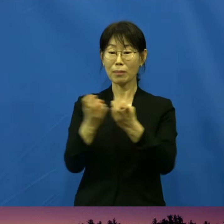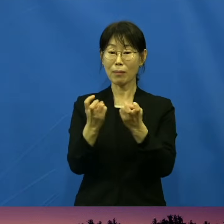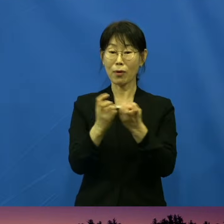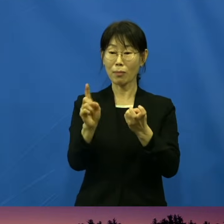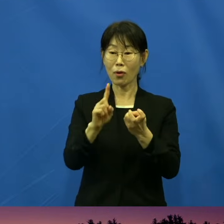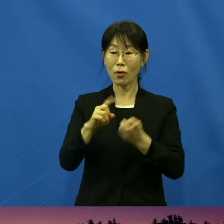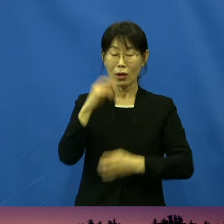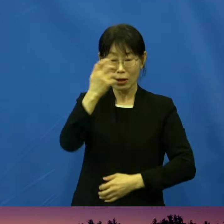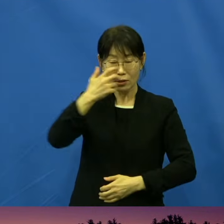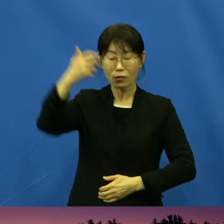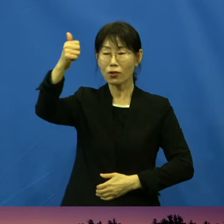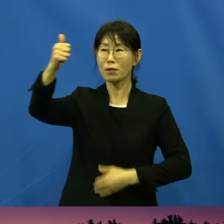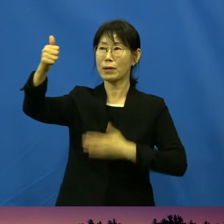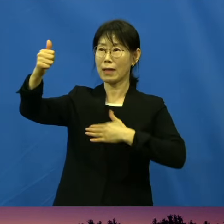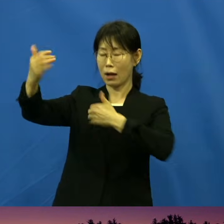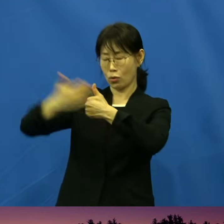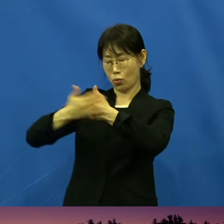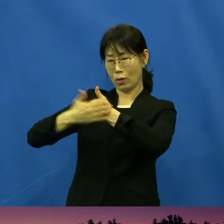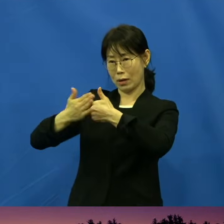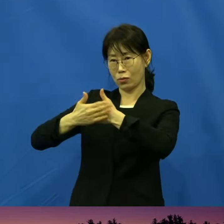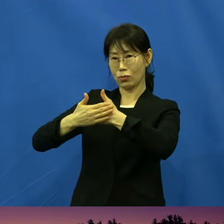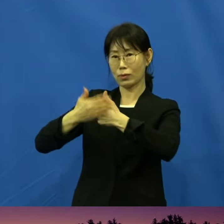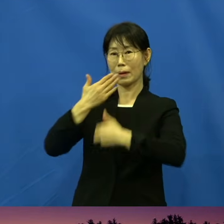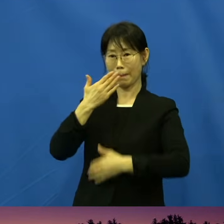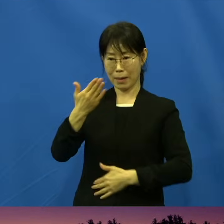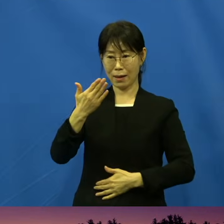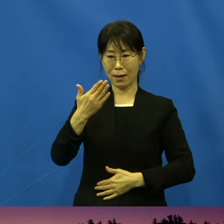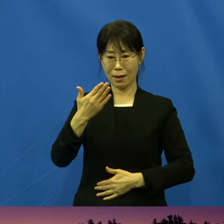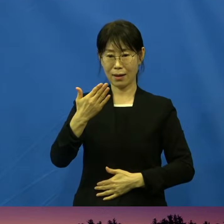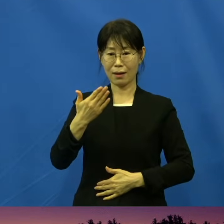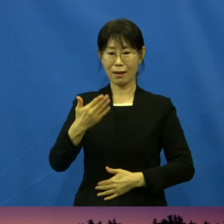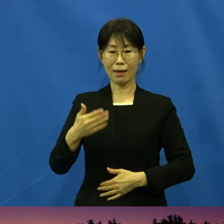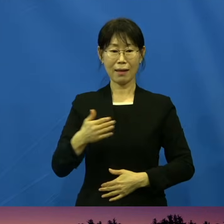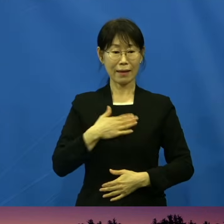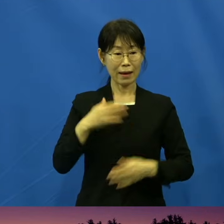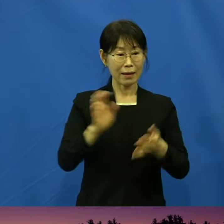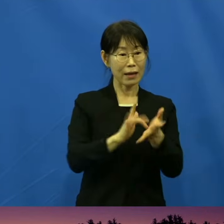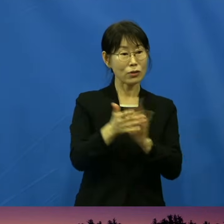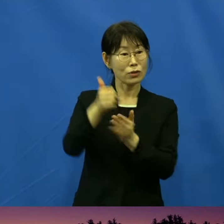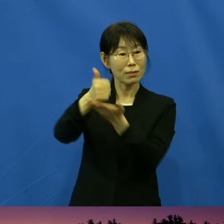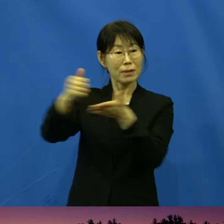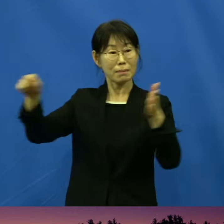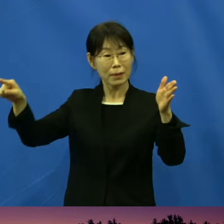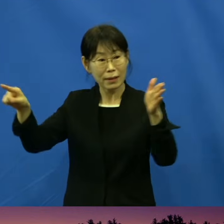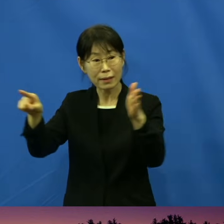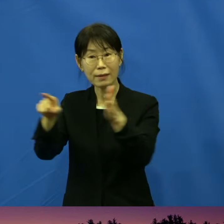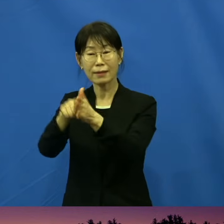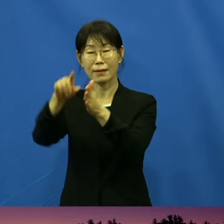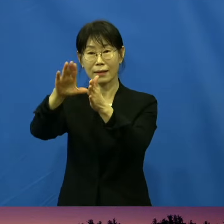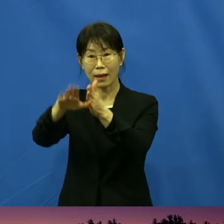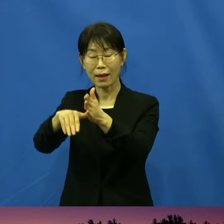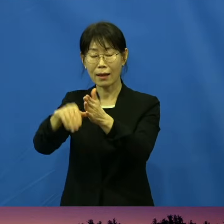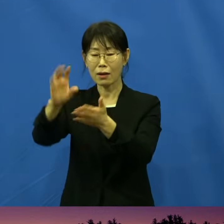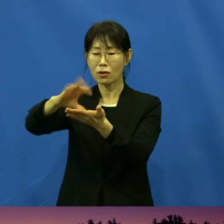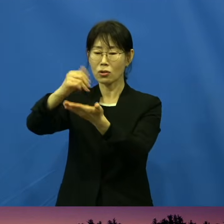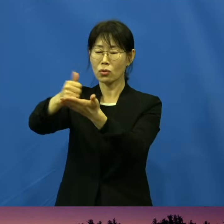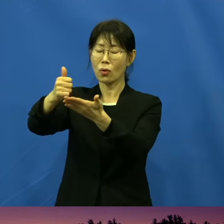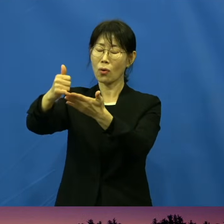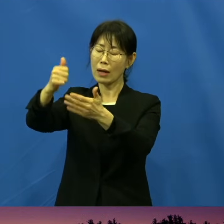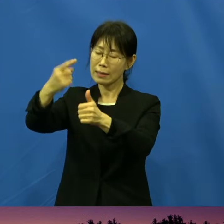이것은 사실은 초월적인 경험이에요. 초월적인 경험. 우리가 예수 그리스도를 믿을 때에 그리스도가 내 안에